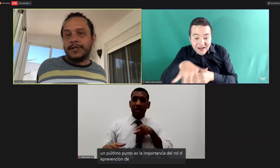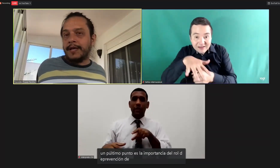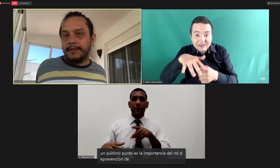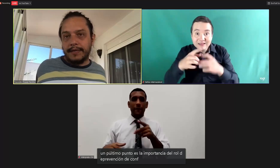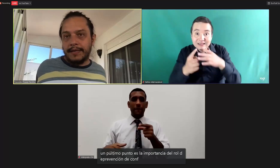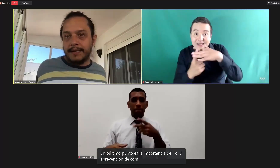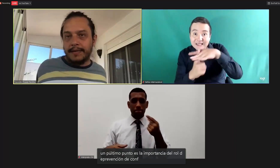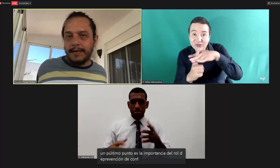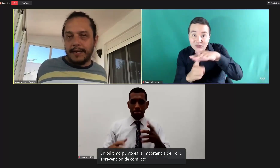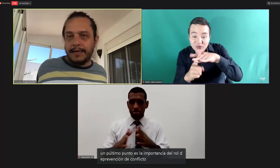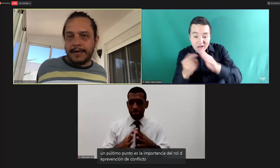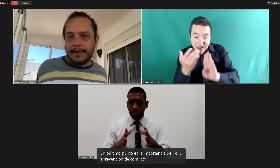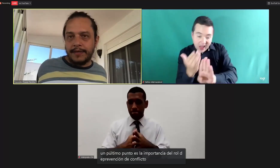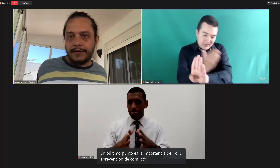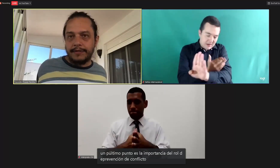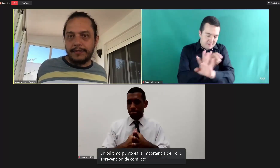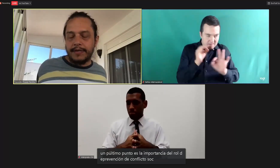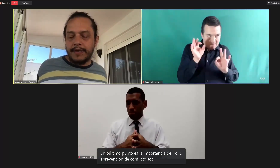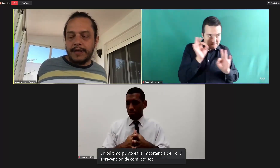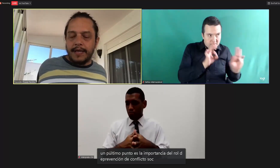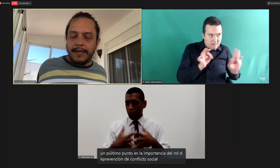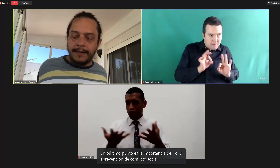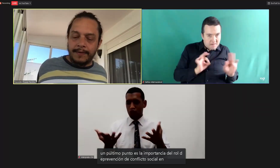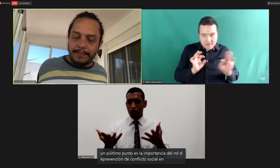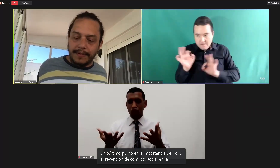conflicto social en la región.